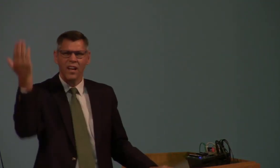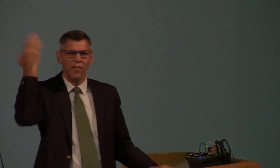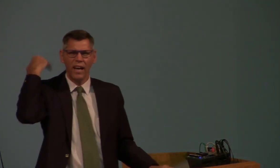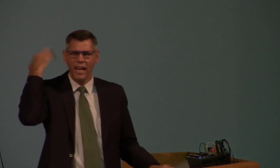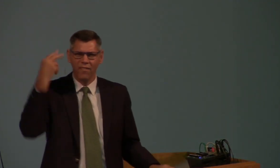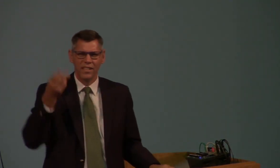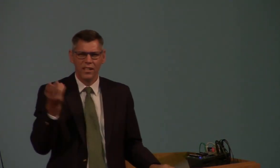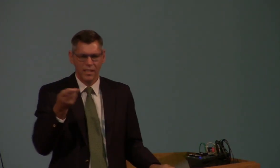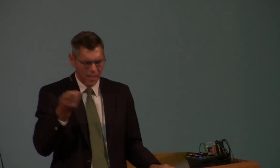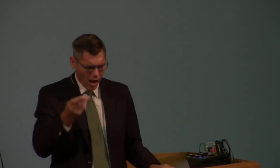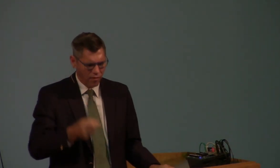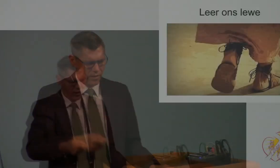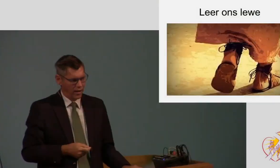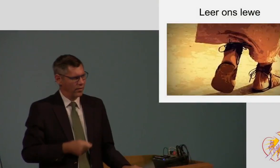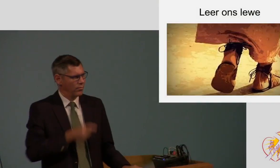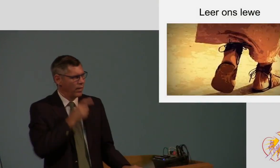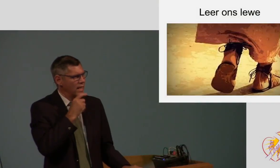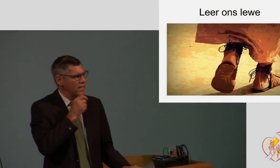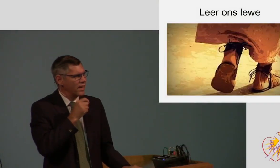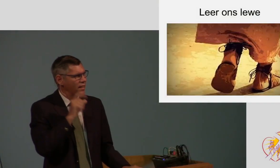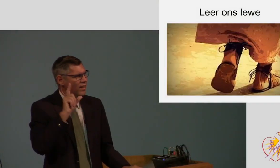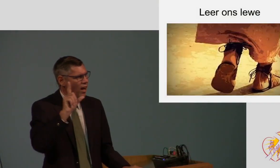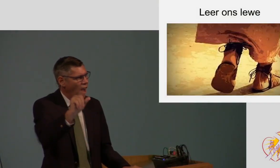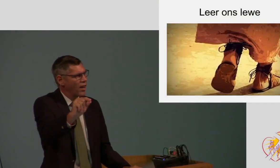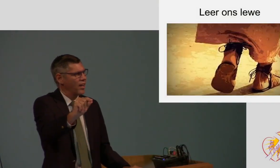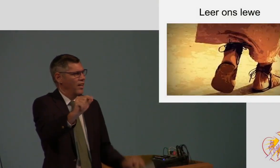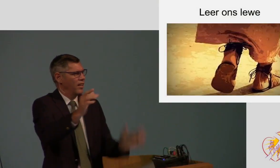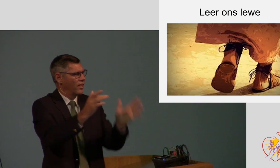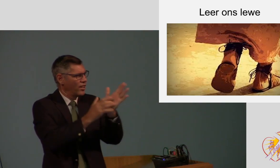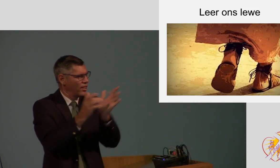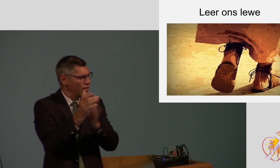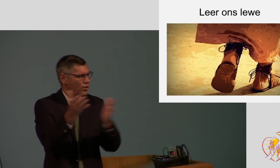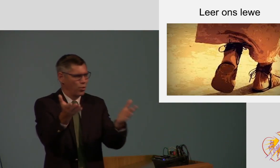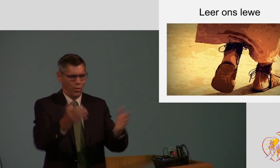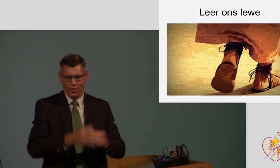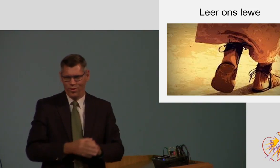Verlede was dit dieselfde. Mense het gegaan na Jesus toe.